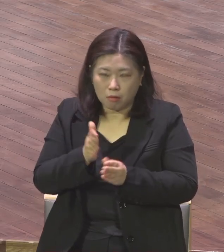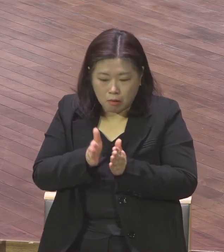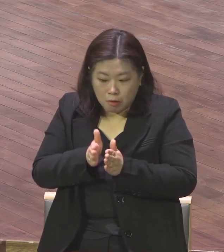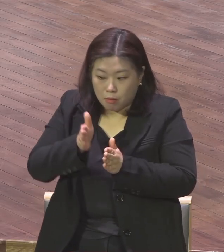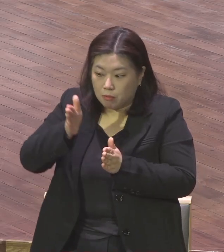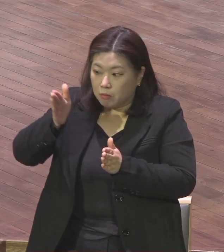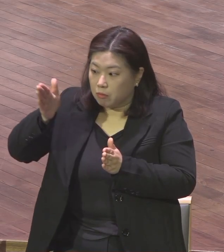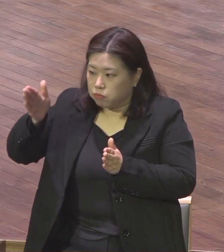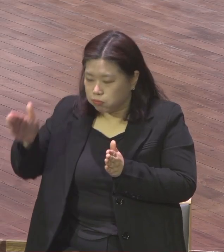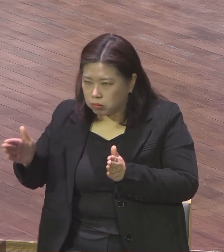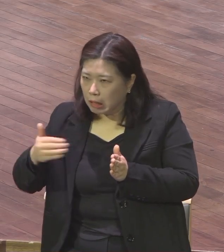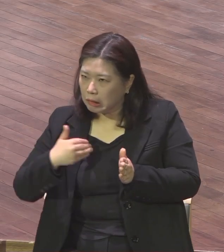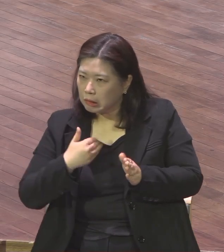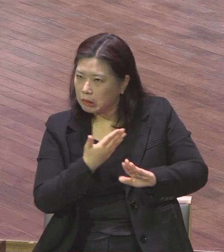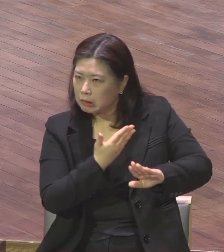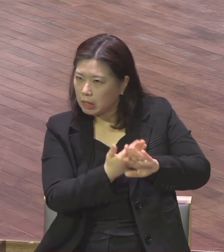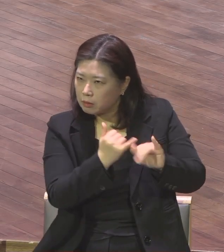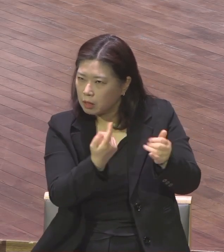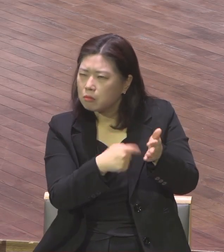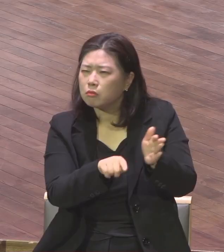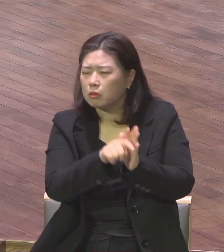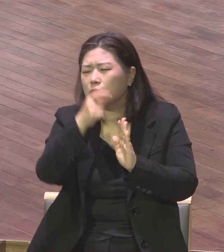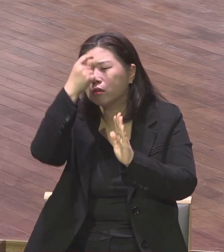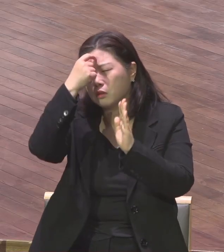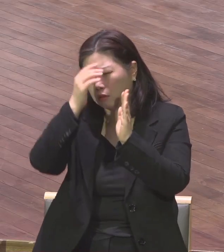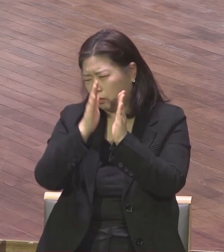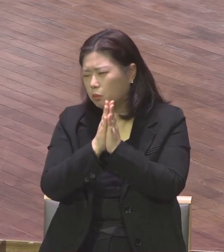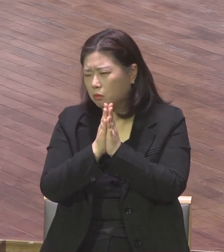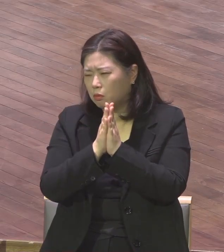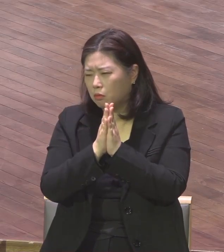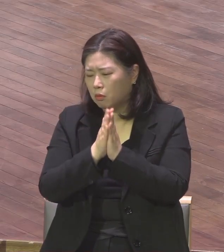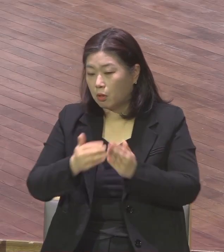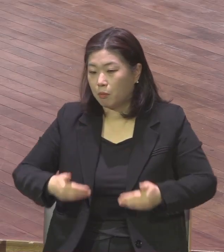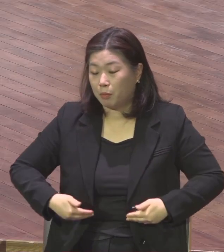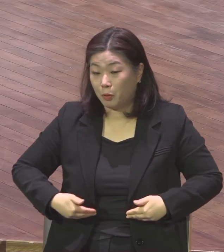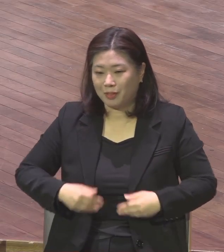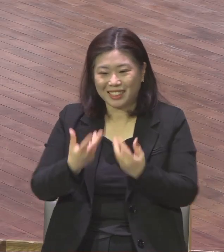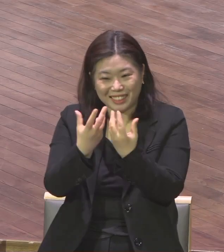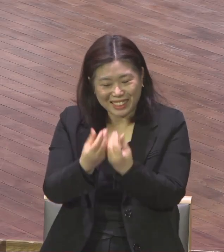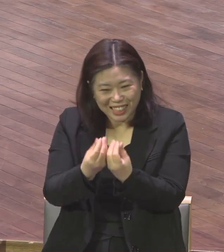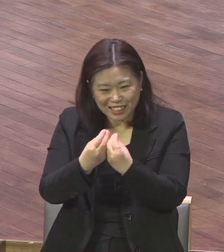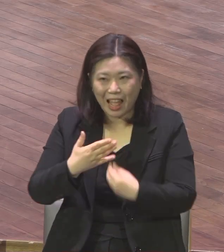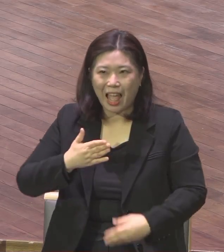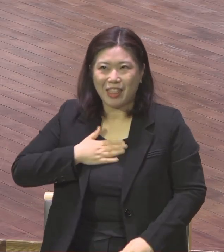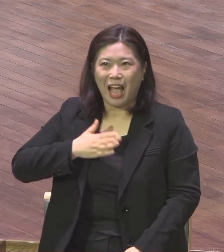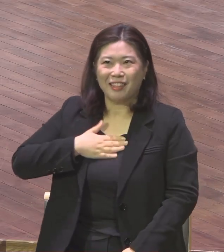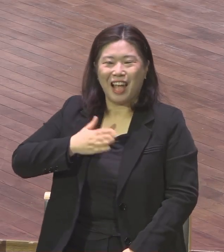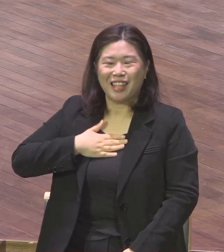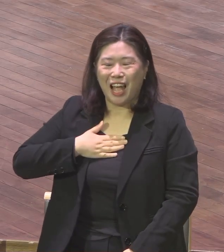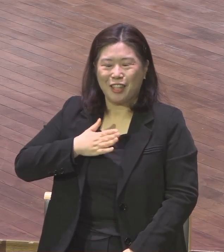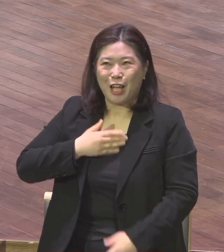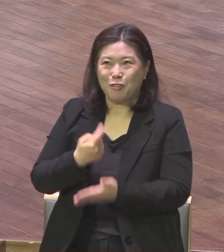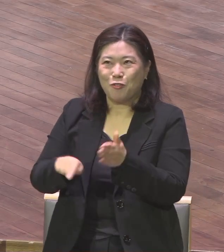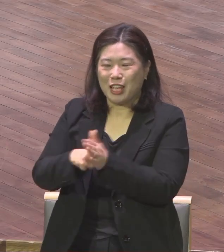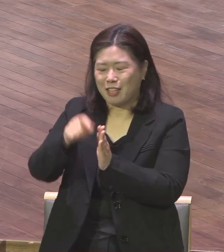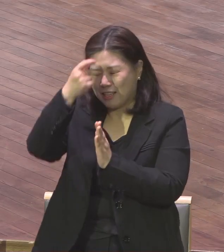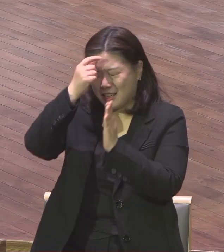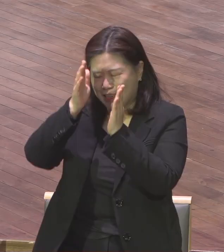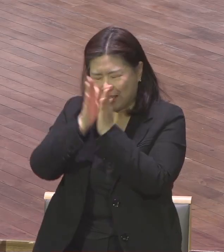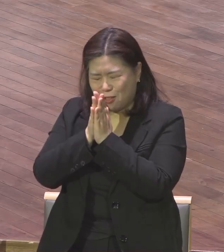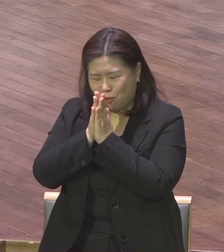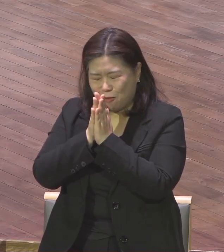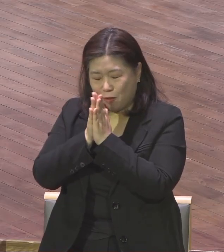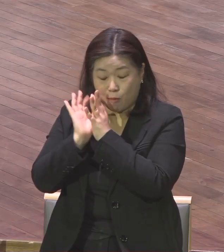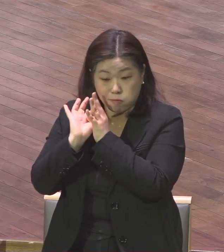전에는 내 범주를 못 벗어났는데 직분을 딱 맡고 나니까 이게 지금 기도할 수밖에 없단 말이에요. 거룩한